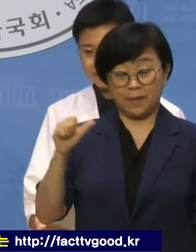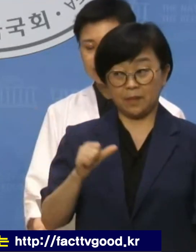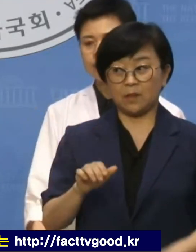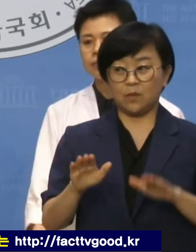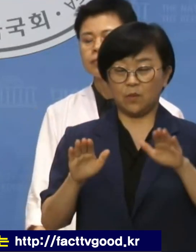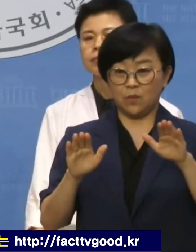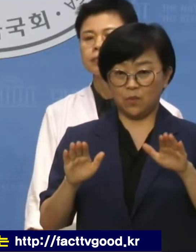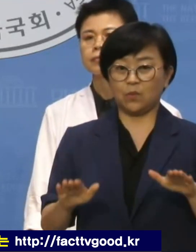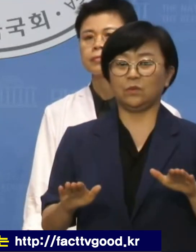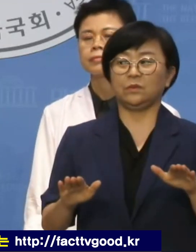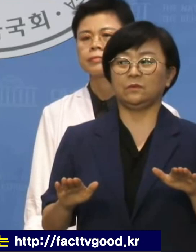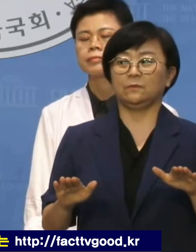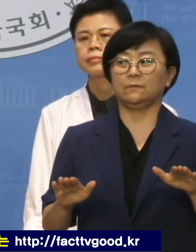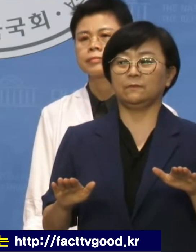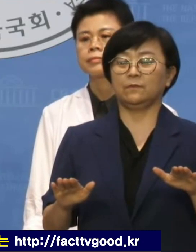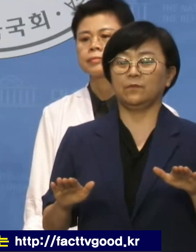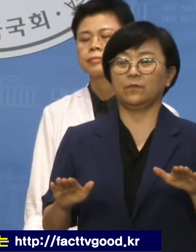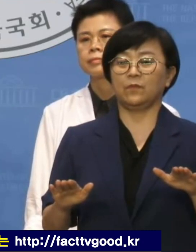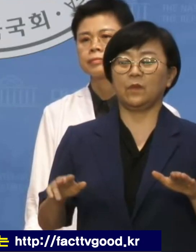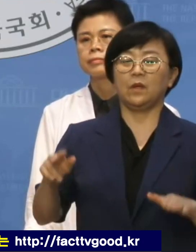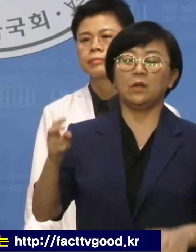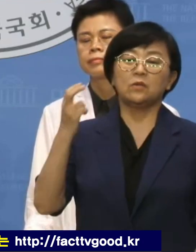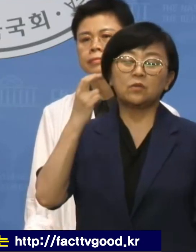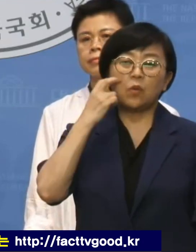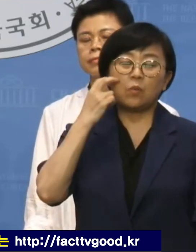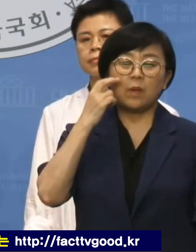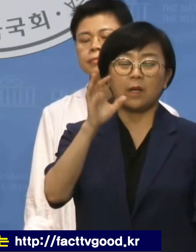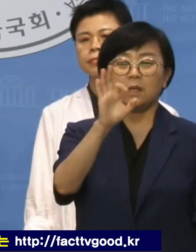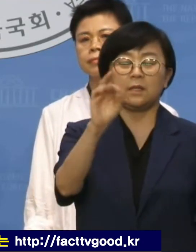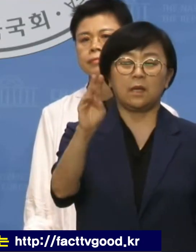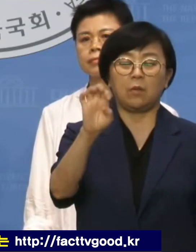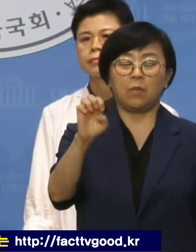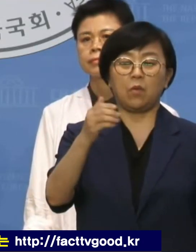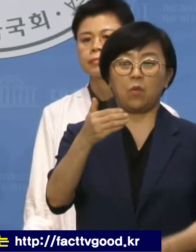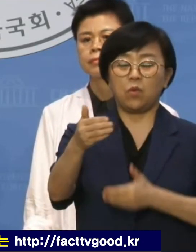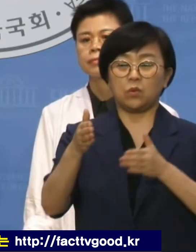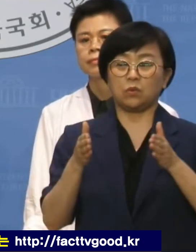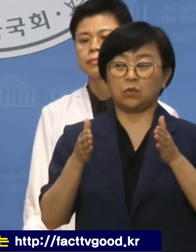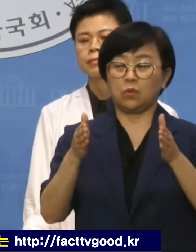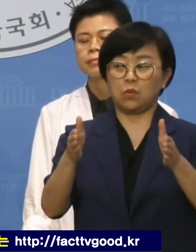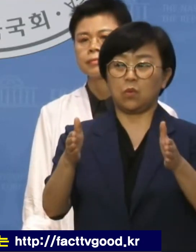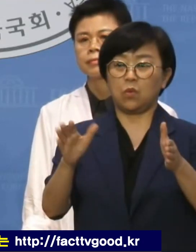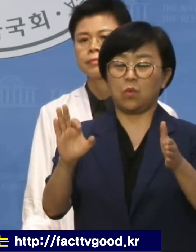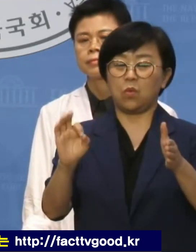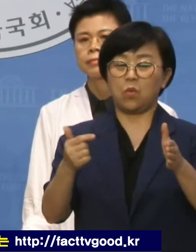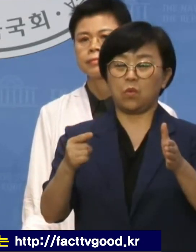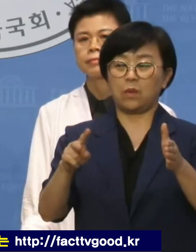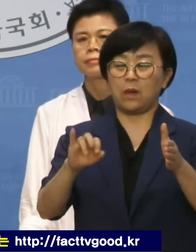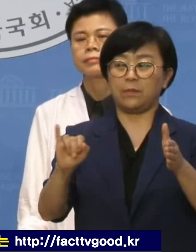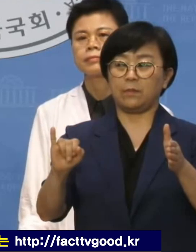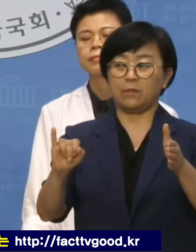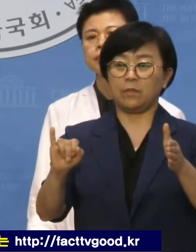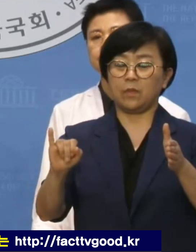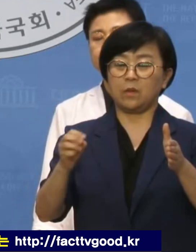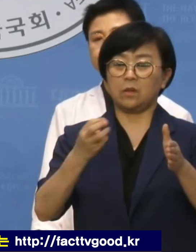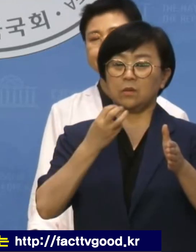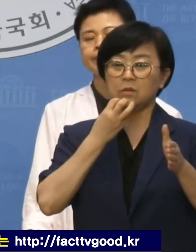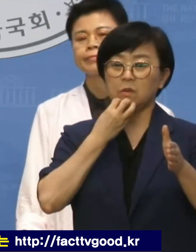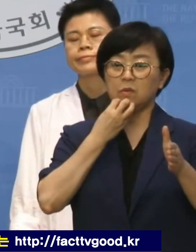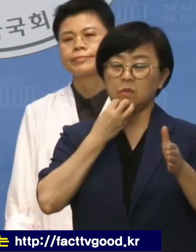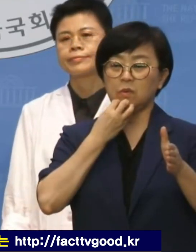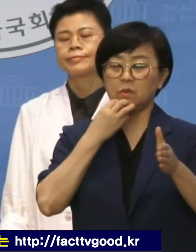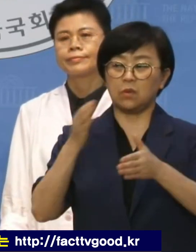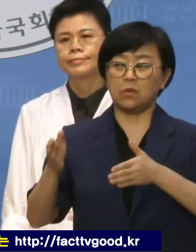오늘 저희 송파 양평고속도로 온안이 훨씬 서울,